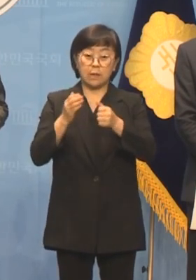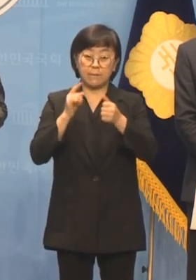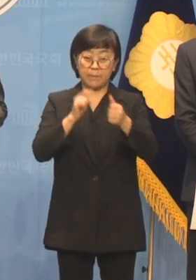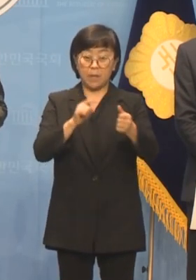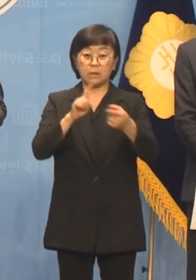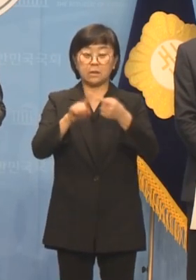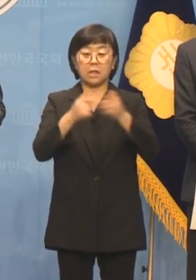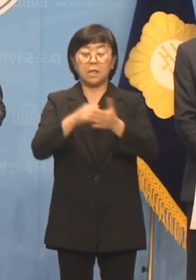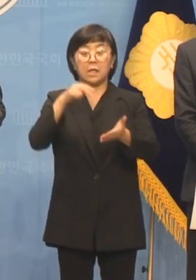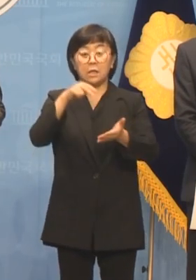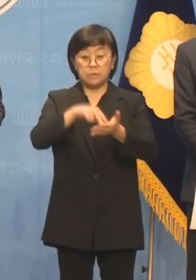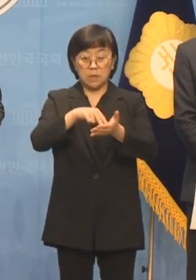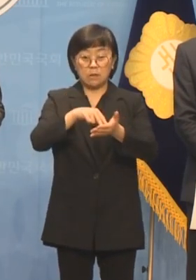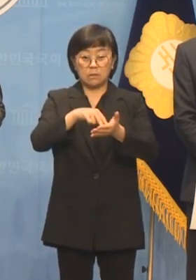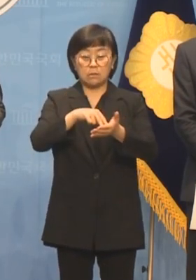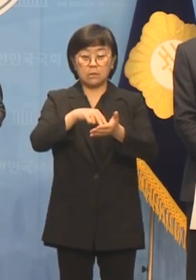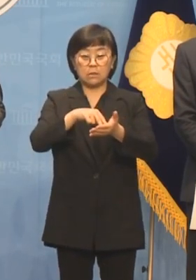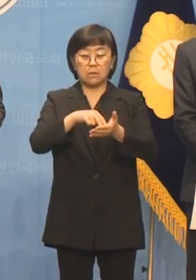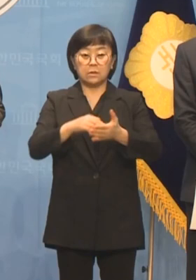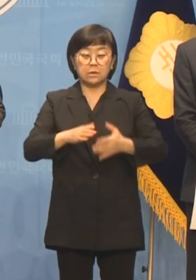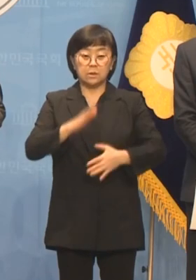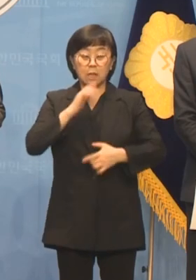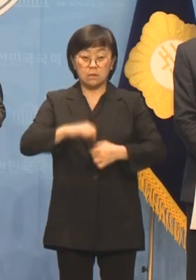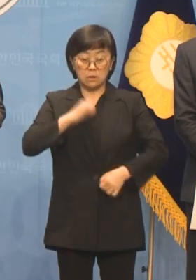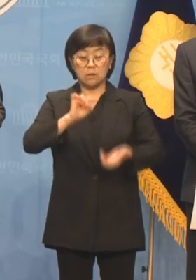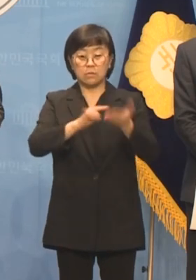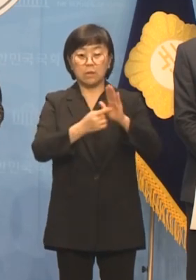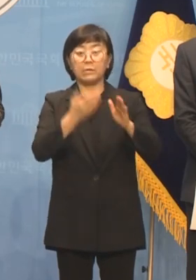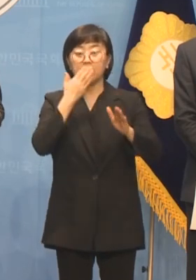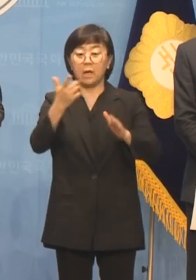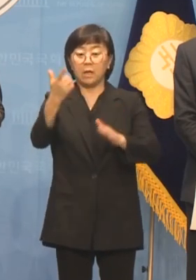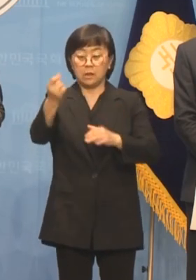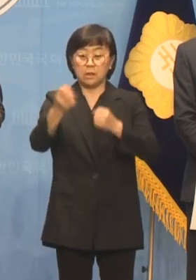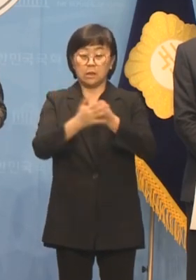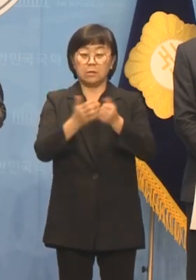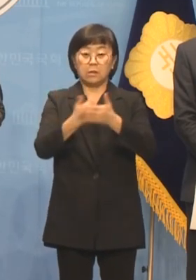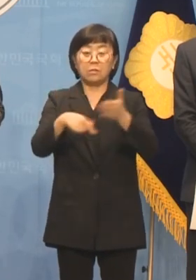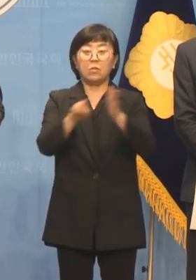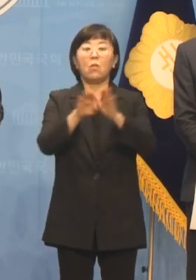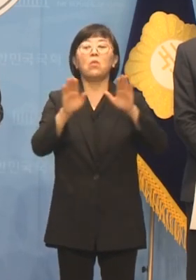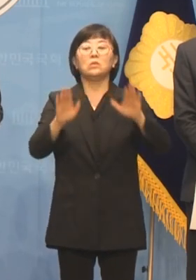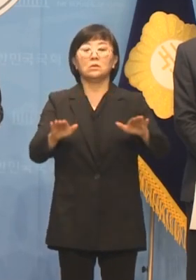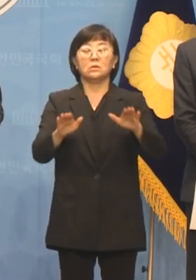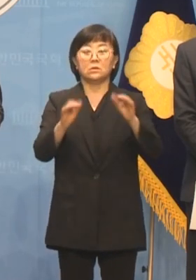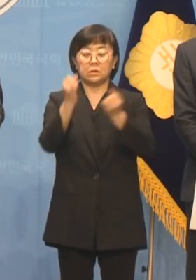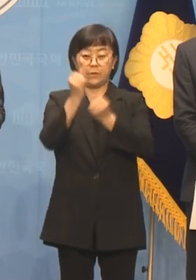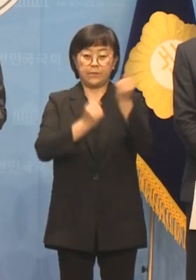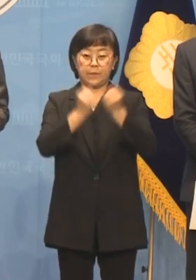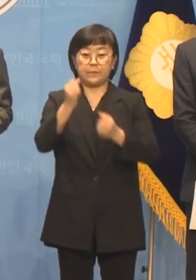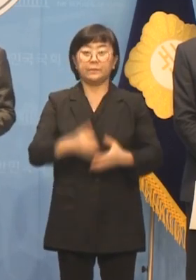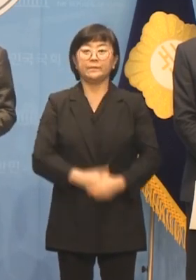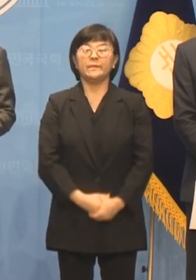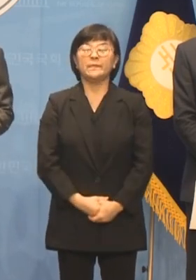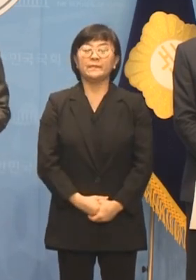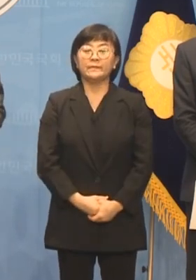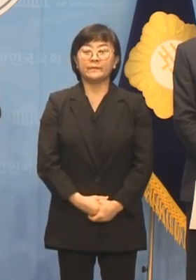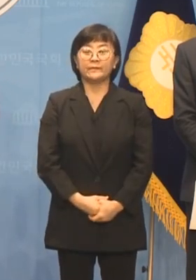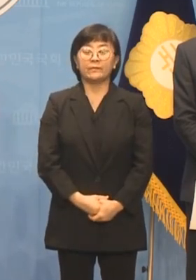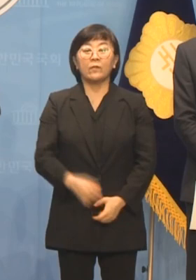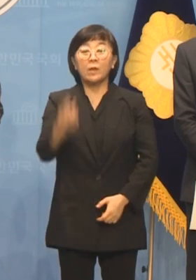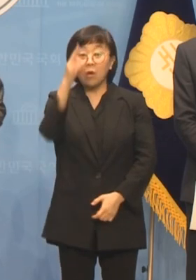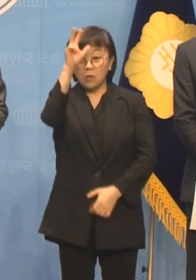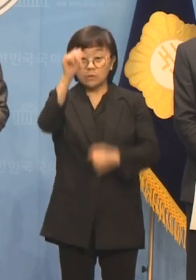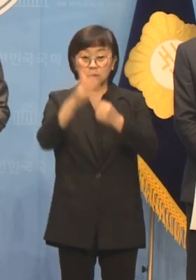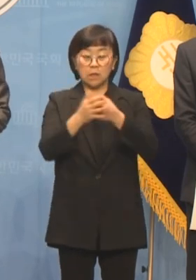정확하게 표명하고 사실관계를 밝히는 것이 옳다고 생각해서 오늘 기자회견을 열게 됐습니다.